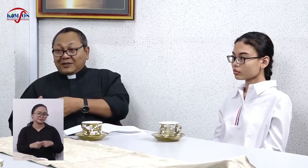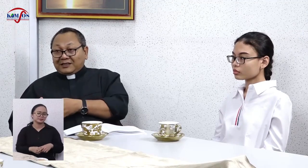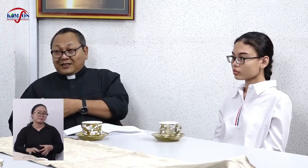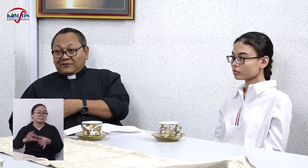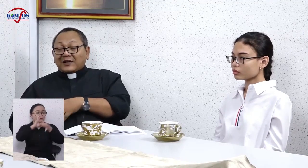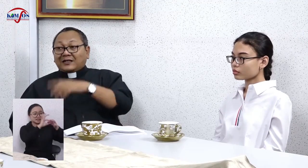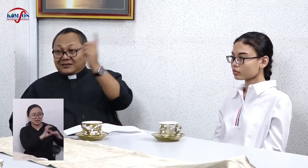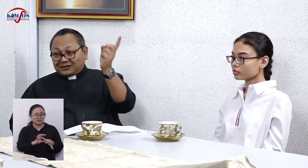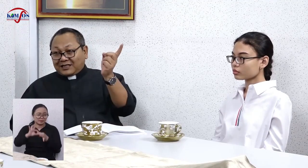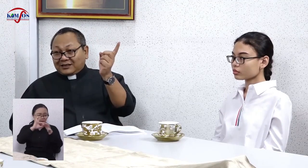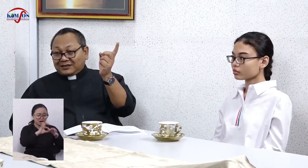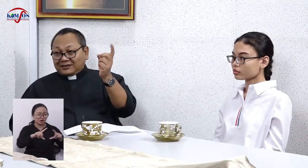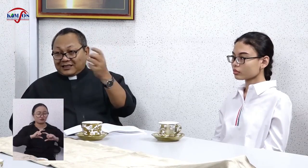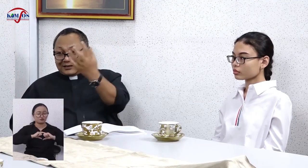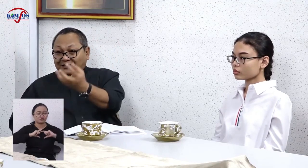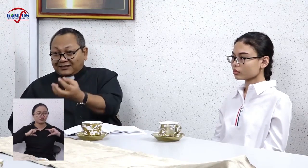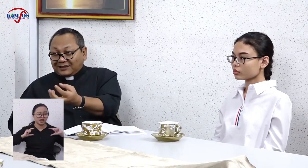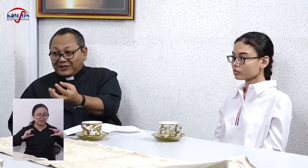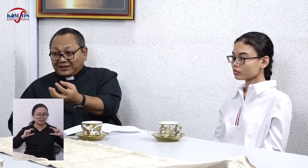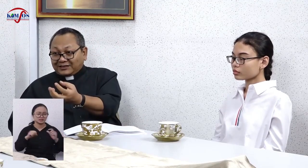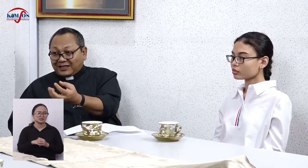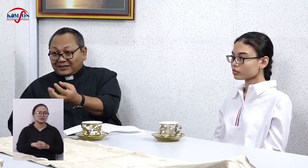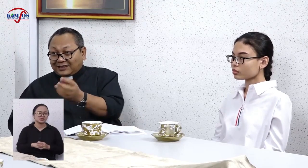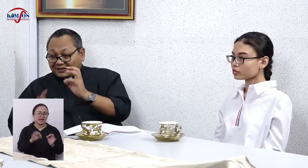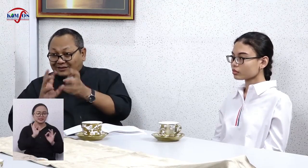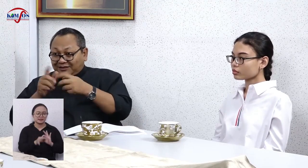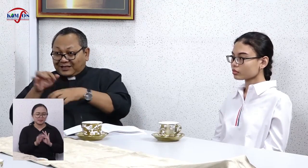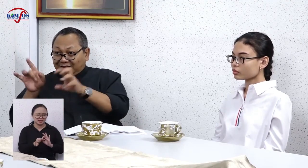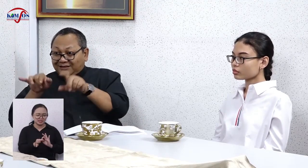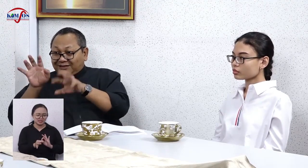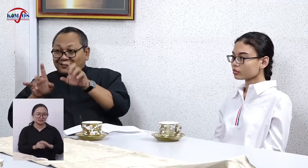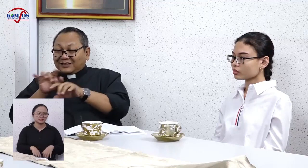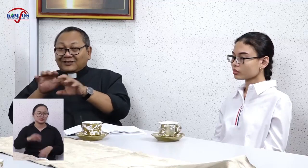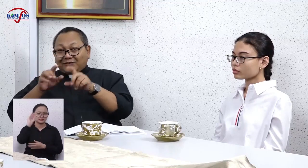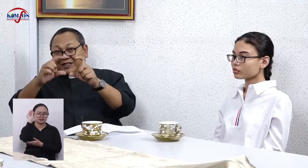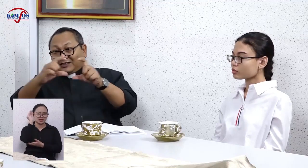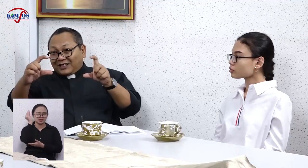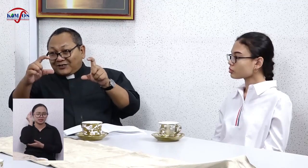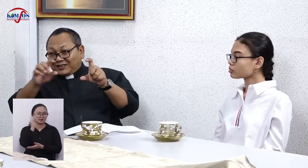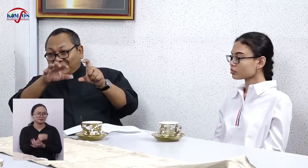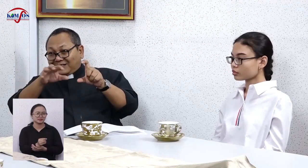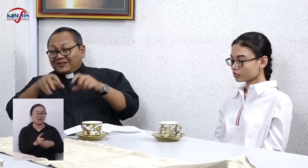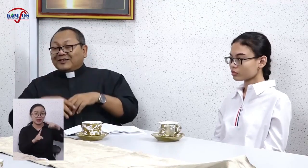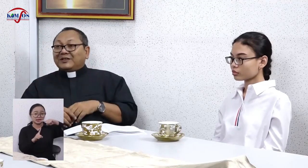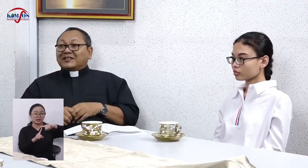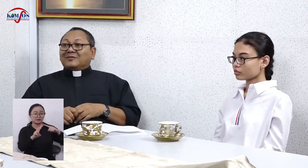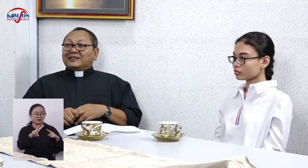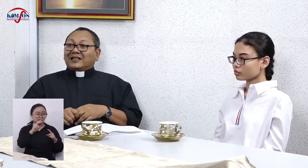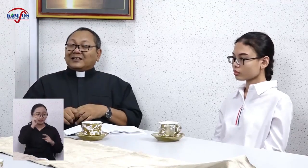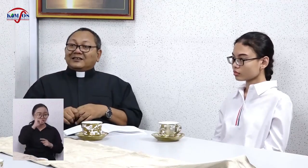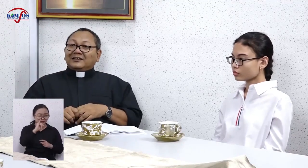bekerjasama dengan Frans dari translatornya TVRI Jakarta yang kalau TVRI selalu ada